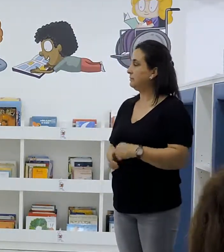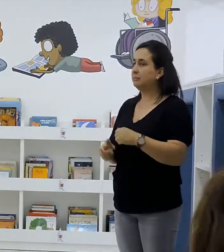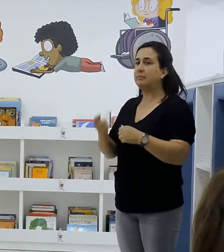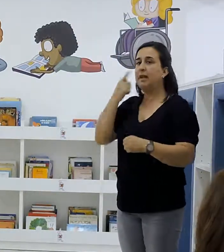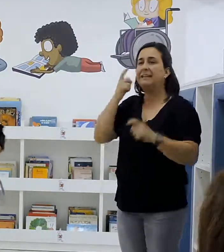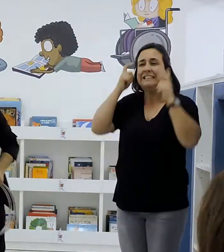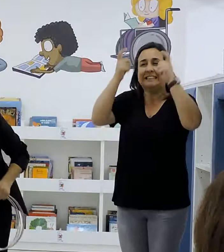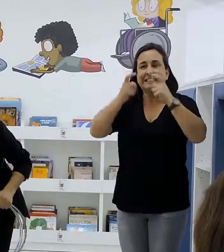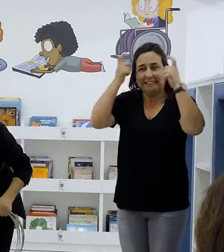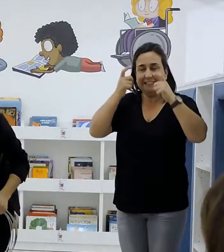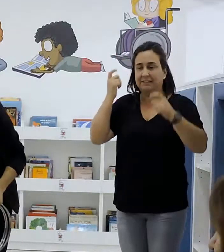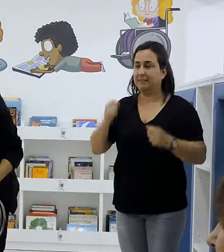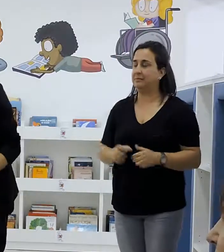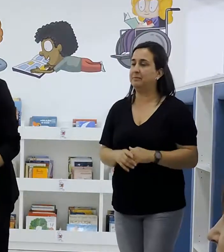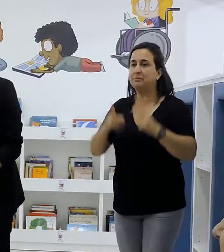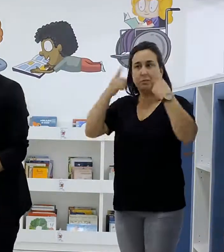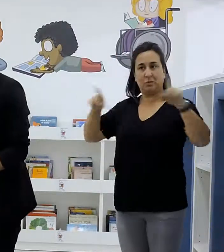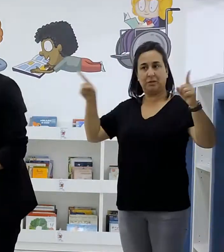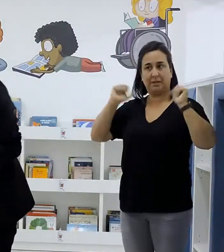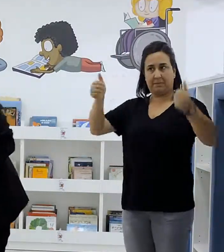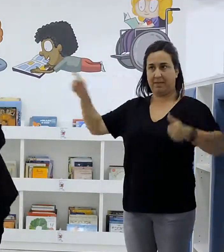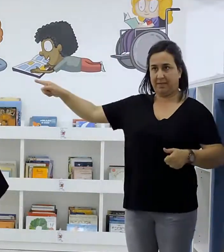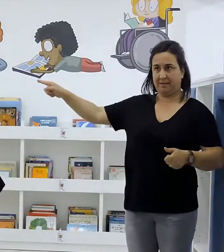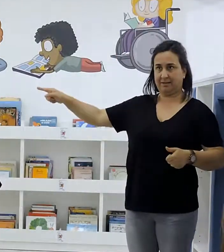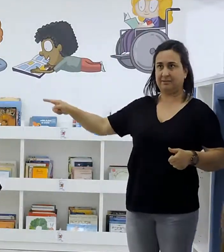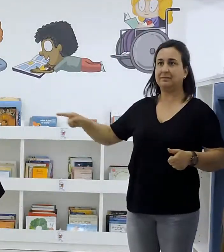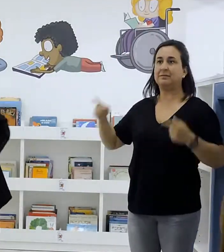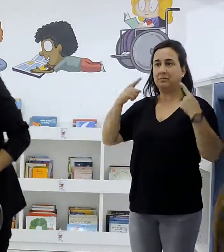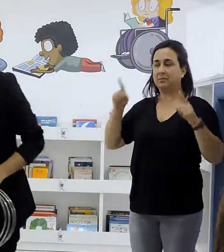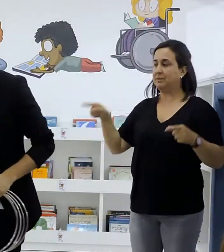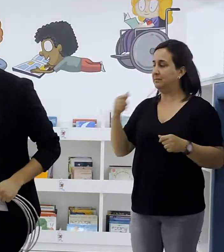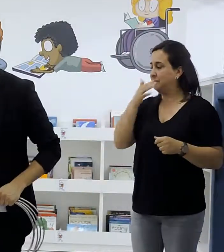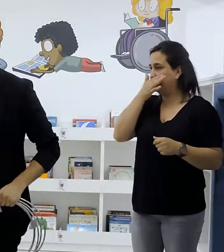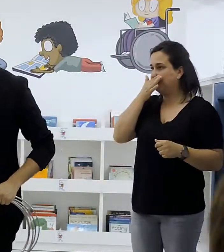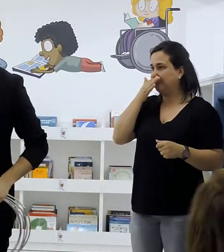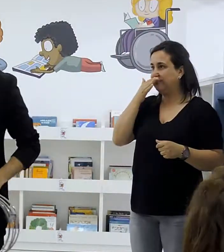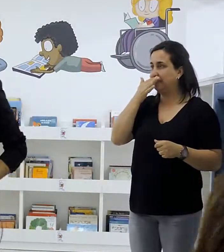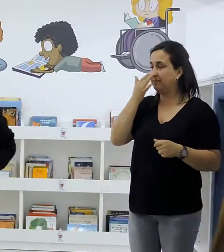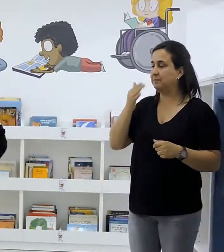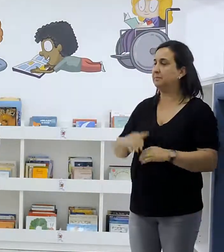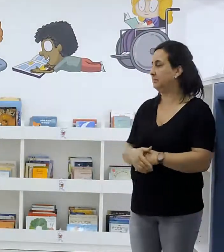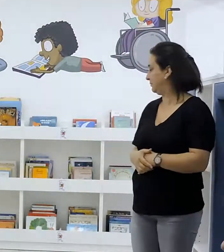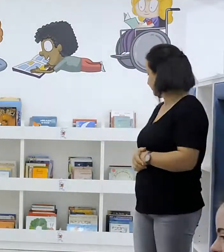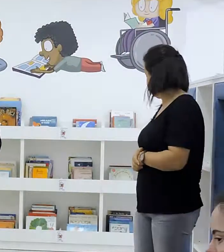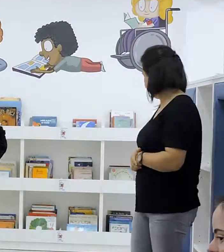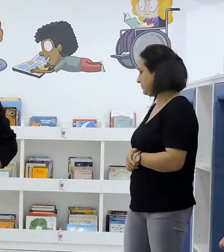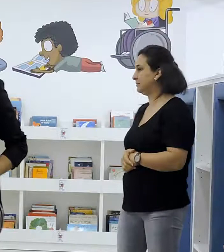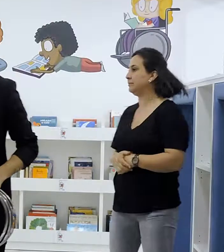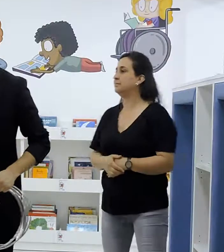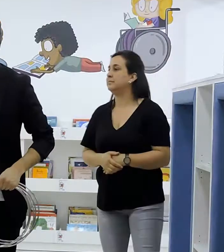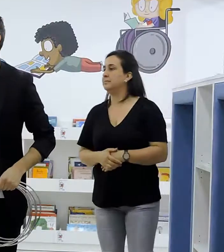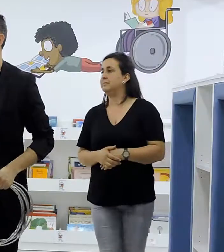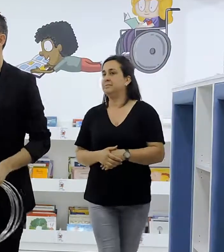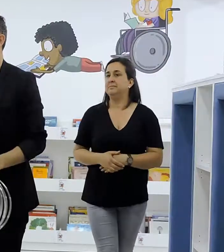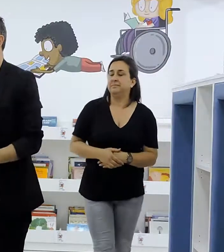Vamos a intentarlo. Déjame este uno, déjame este otro. Fíjate muy bien.